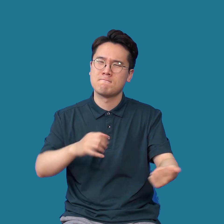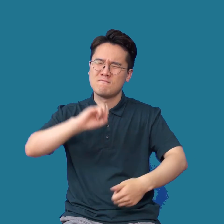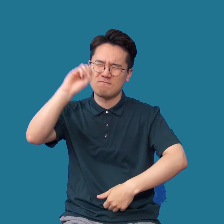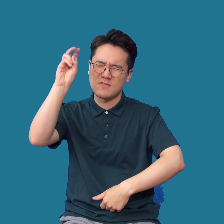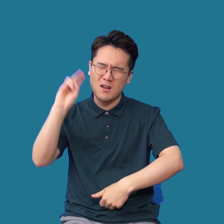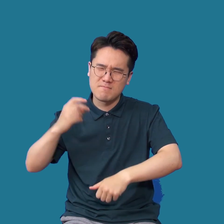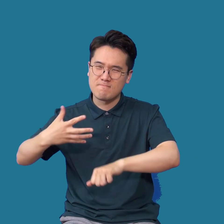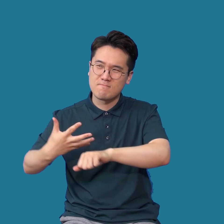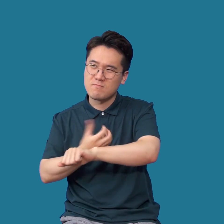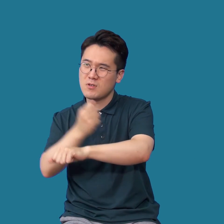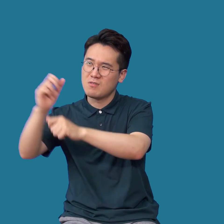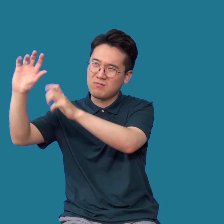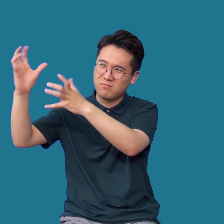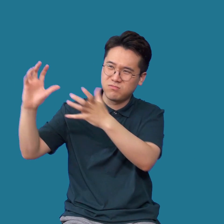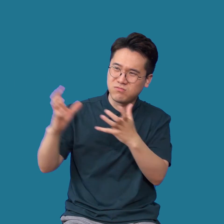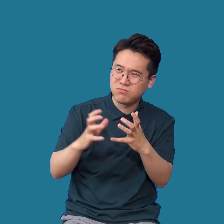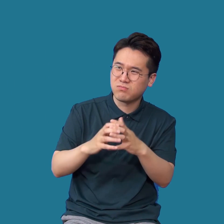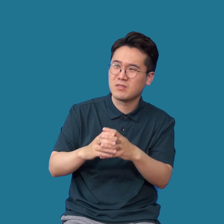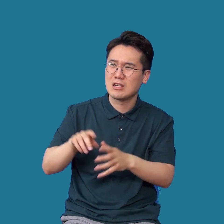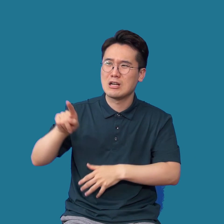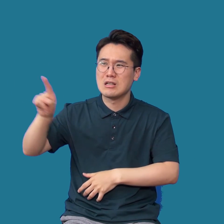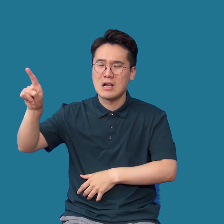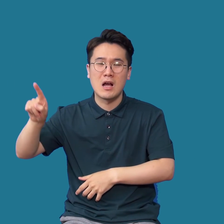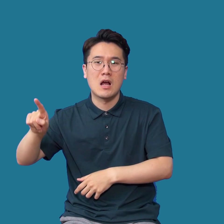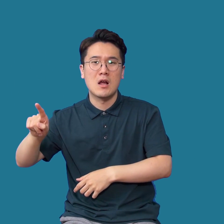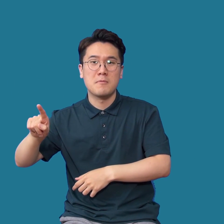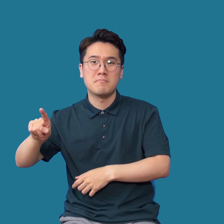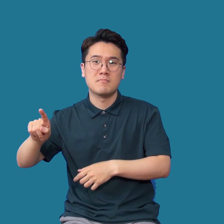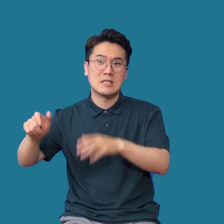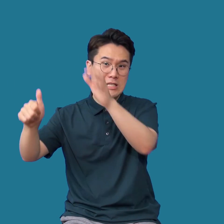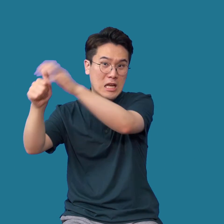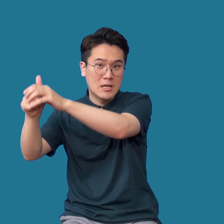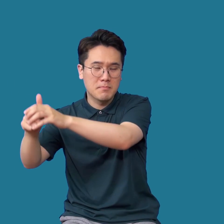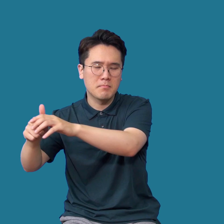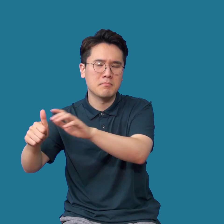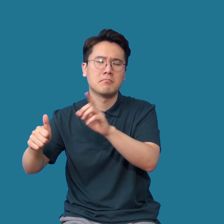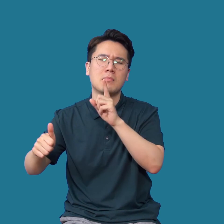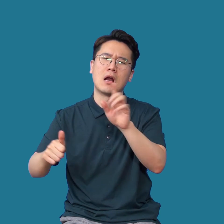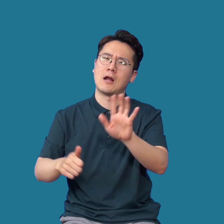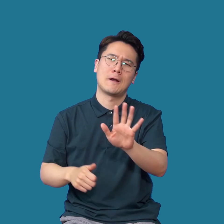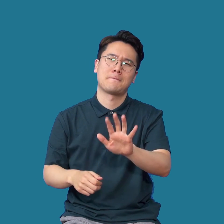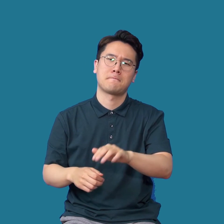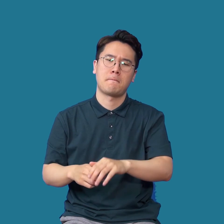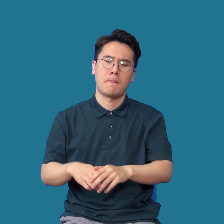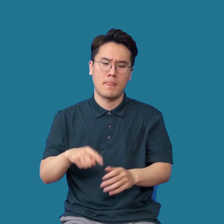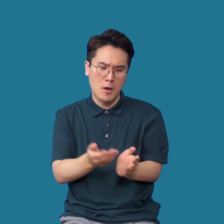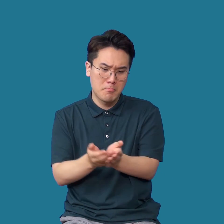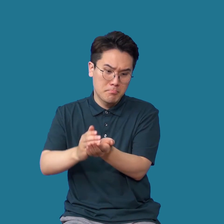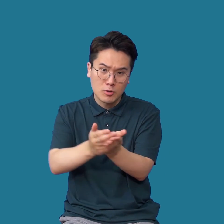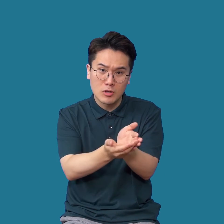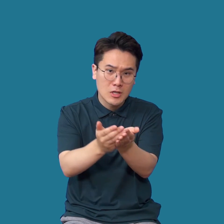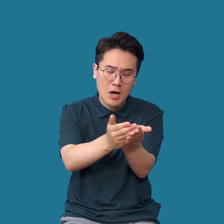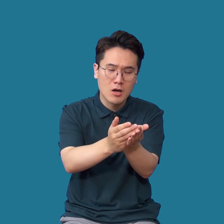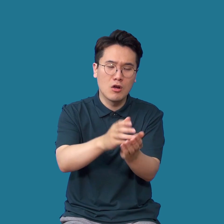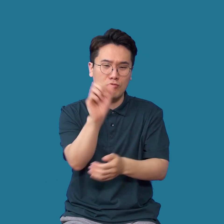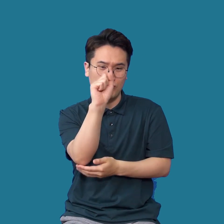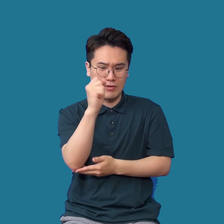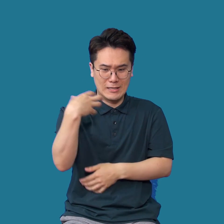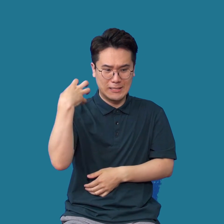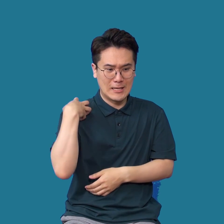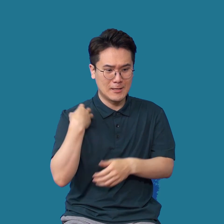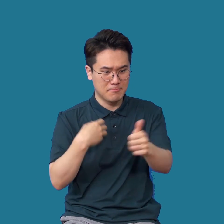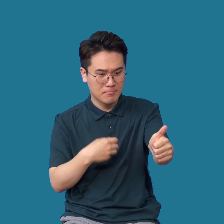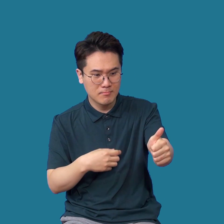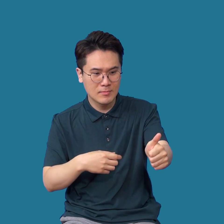않았습니다. 선장이 조금만 좀 운전을 잘했더라면 괜찮았지 않겠는가 선장 탓으로 돌리지도